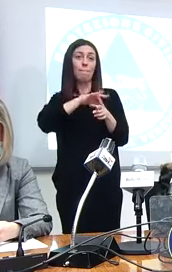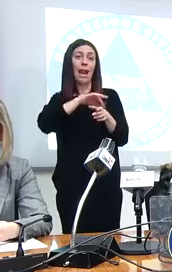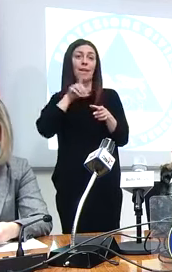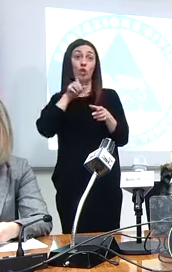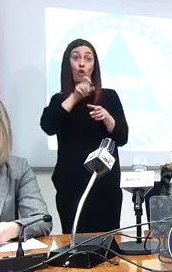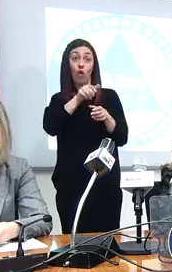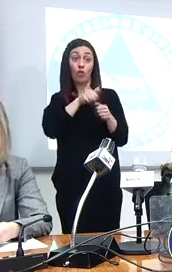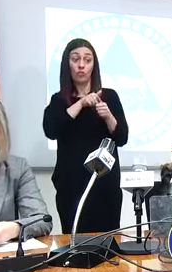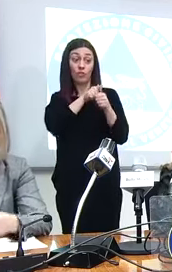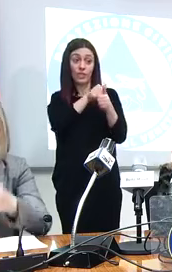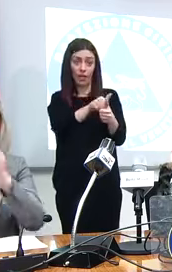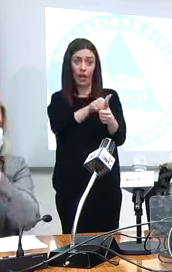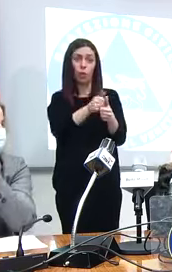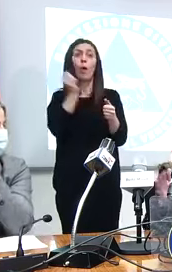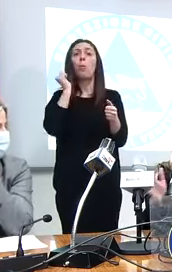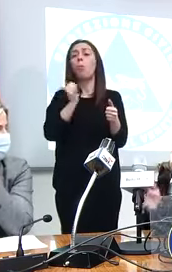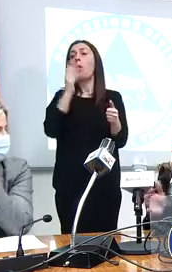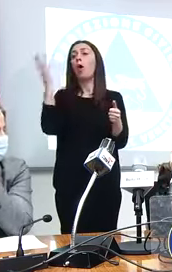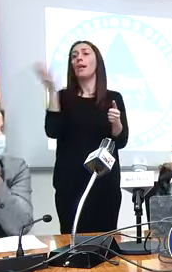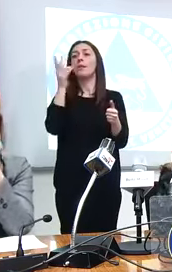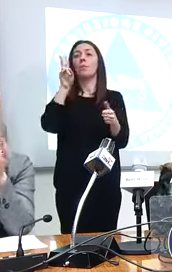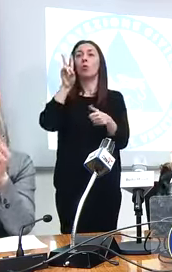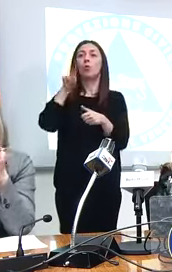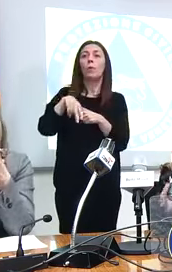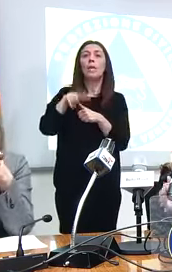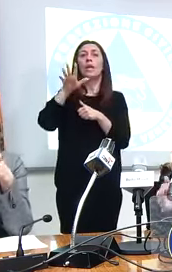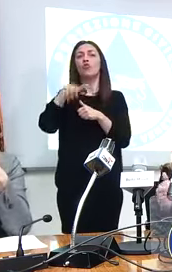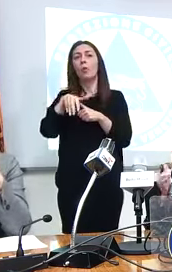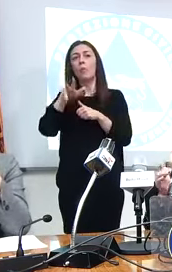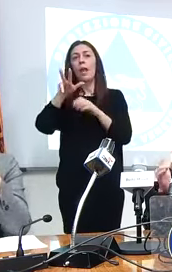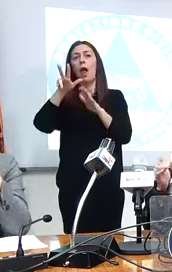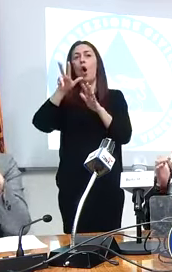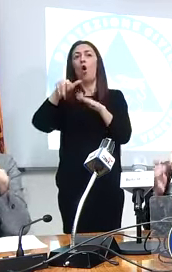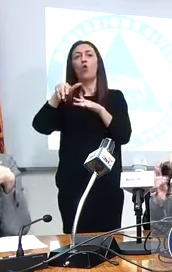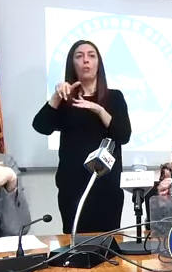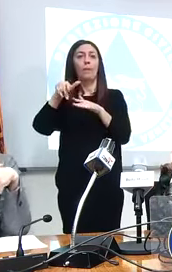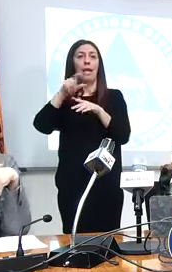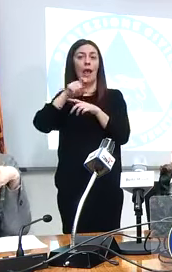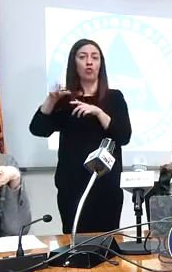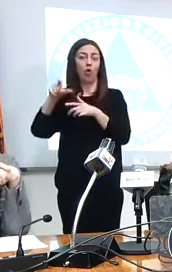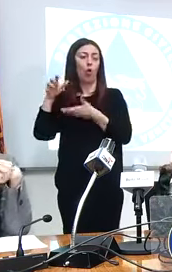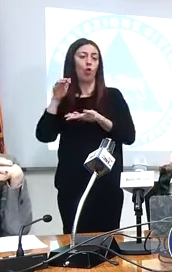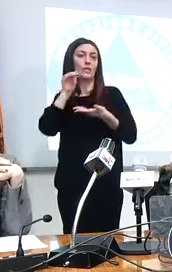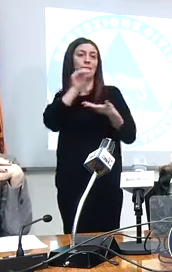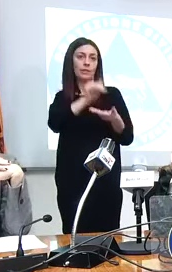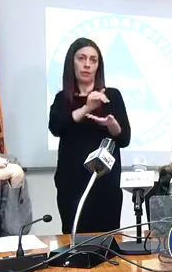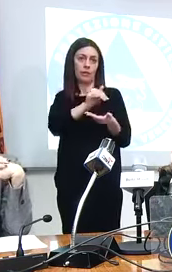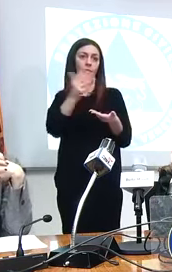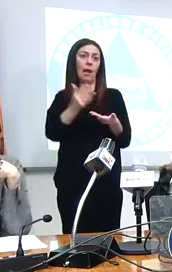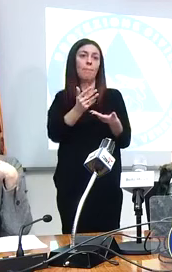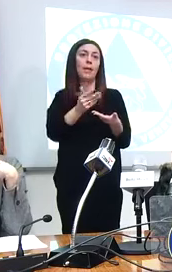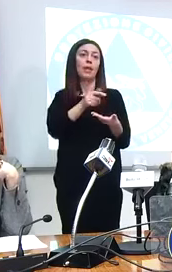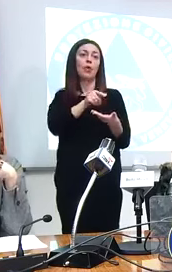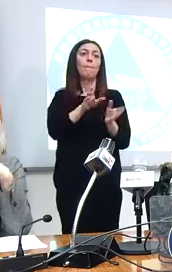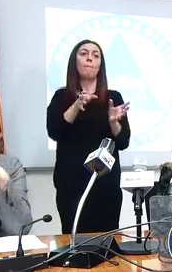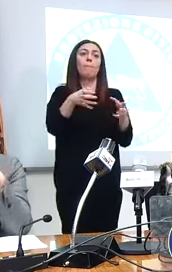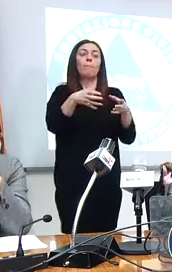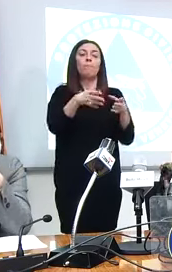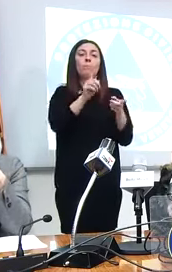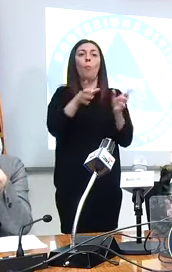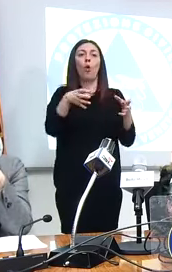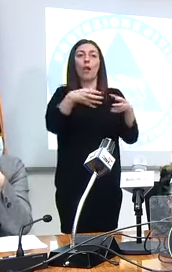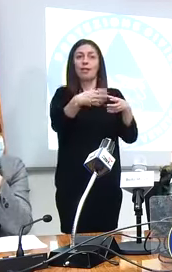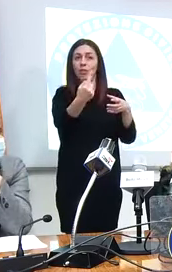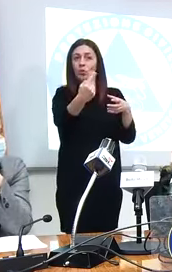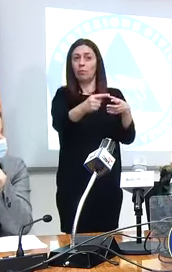abbiamo disponibilità di 2.000, 5.000, 8.000 dosi in modo tale da poter mettere in sicurezza questa fascia di popolazione. E un